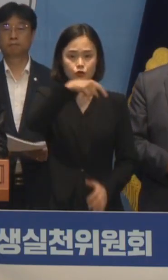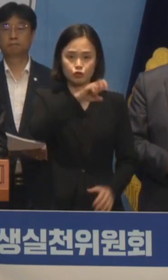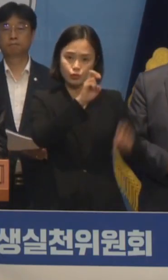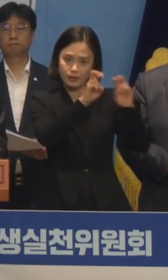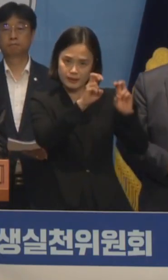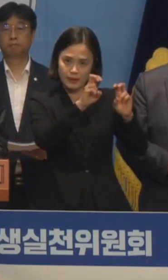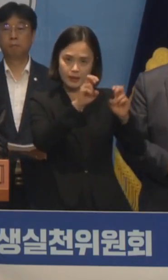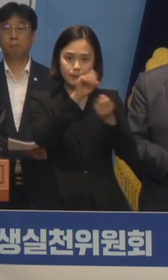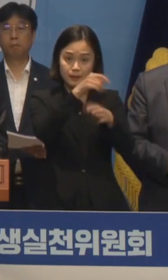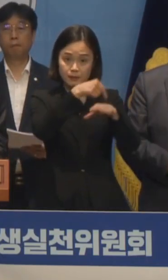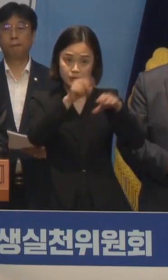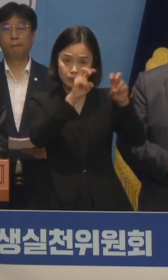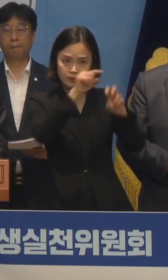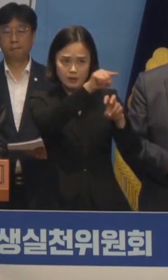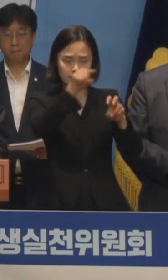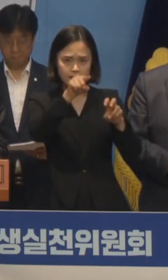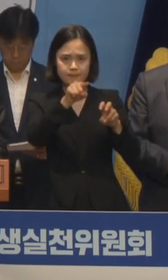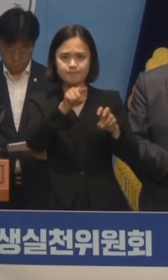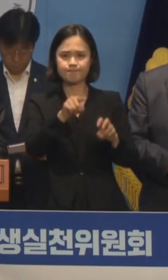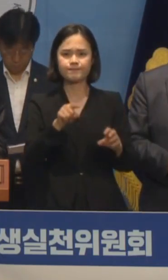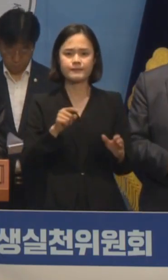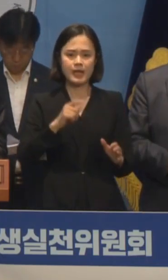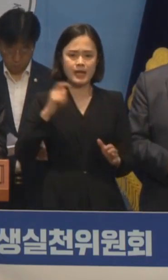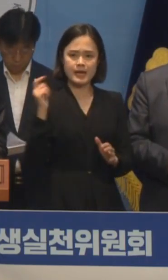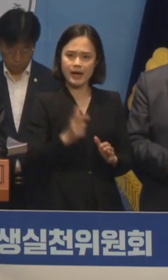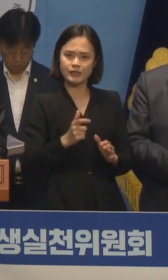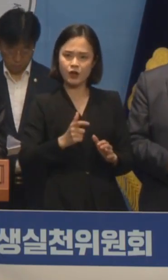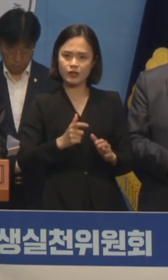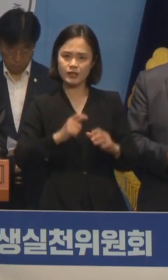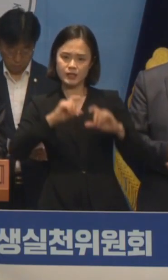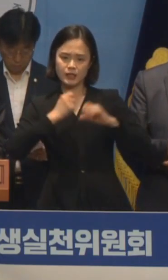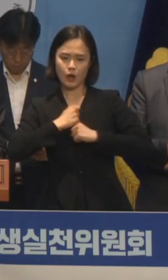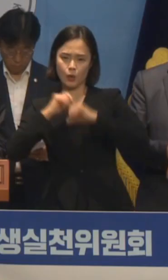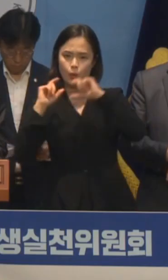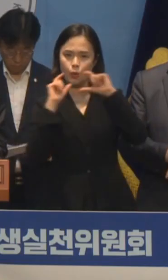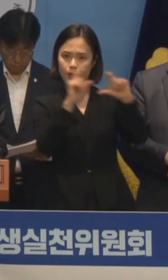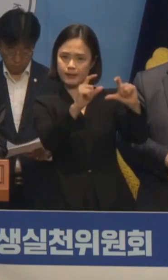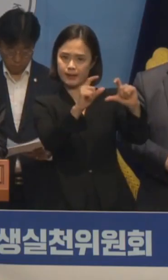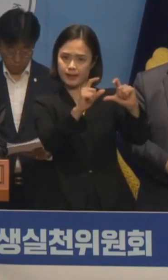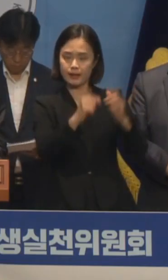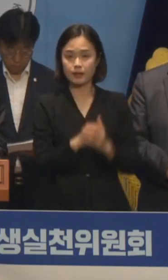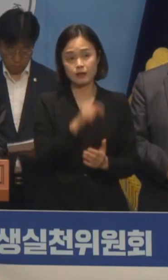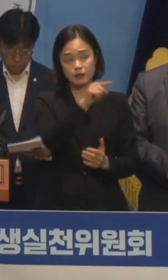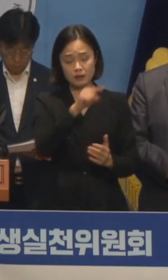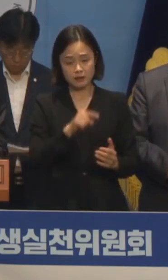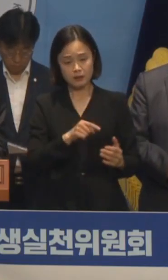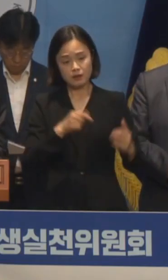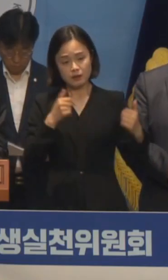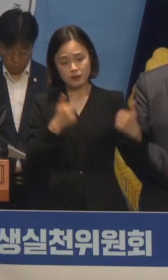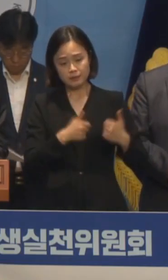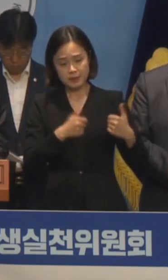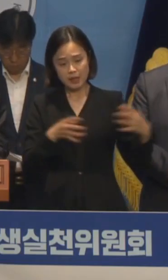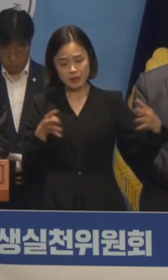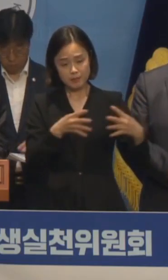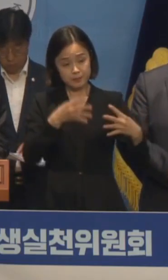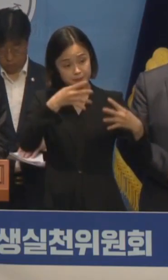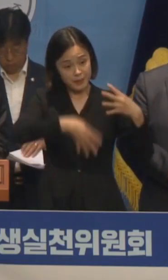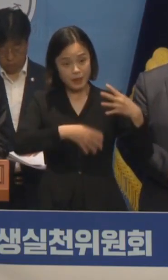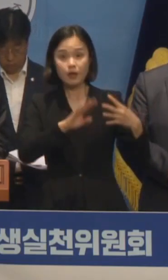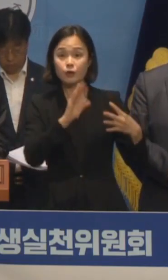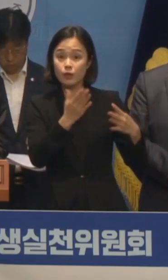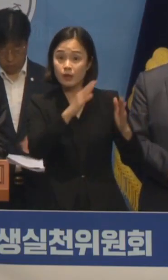경고한다. 마지막 상생협의체에서 소상공인 단체와 협상이 결렬될 경우 을지로위원회는